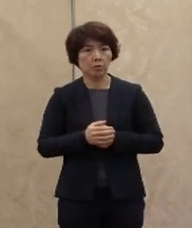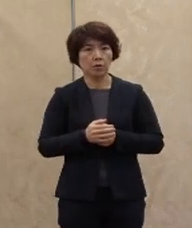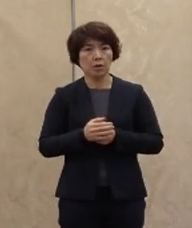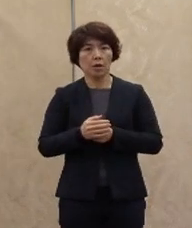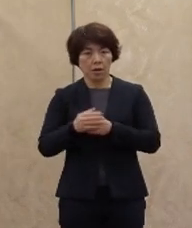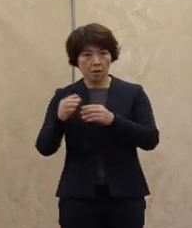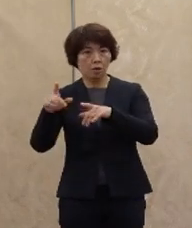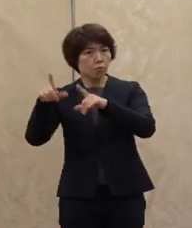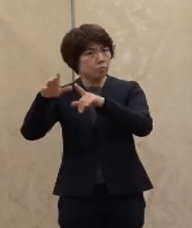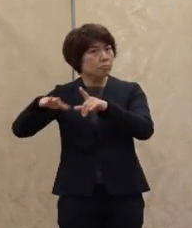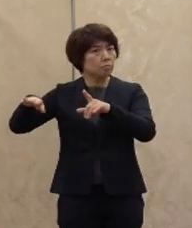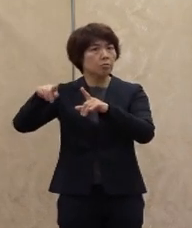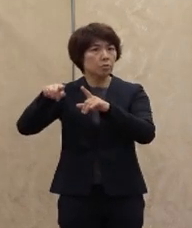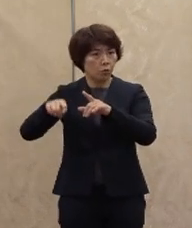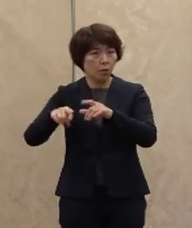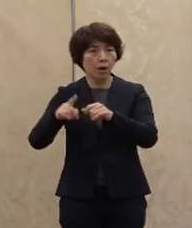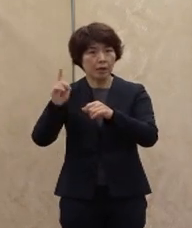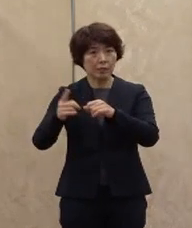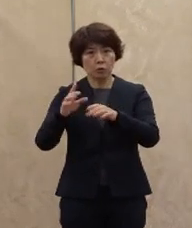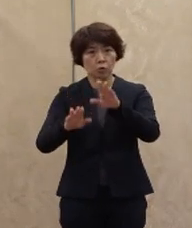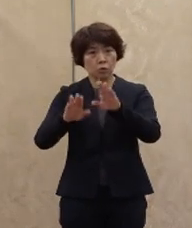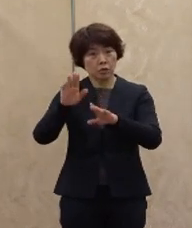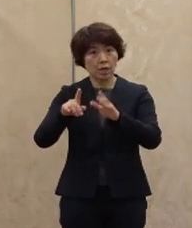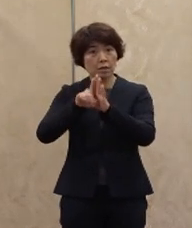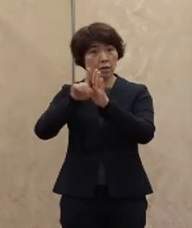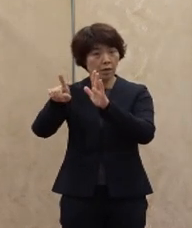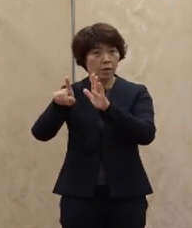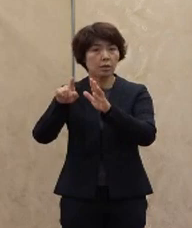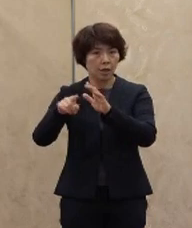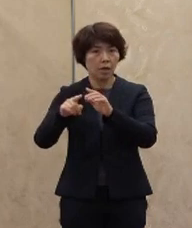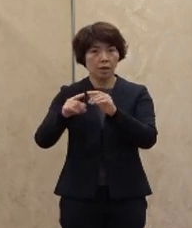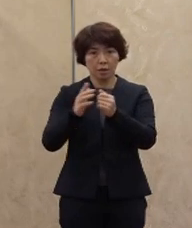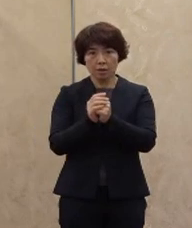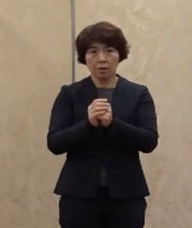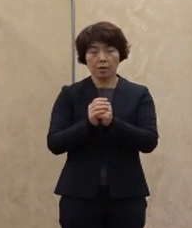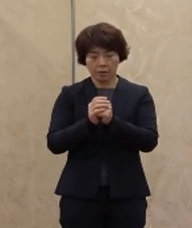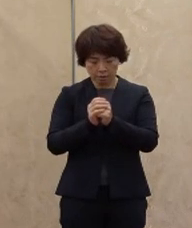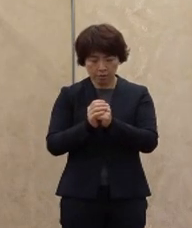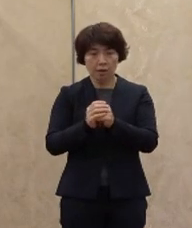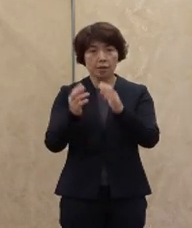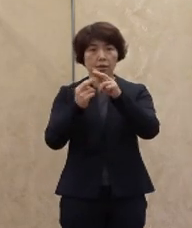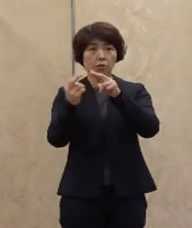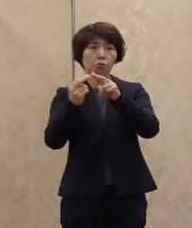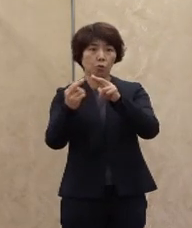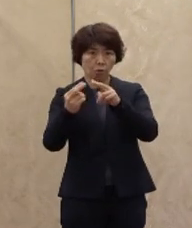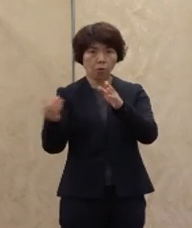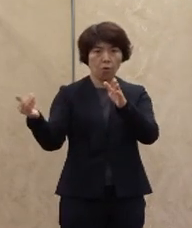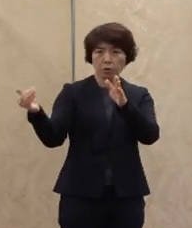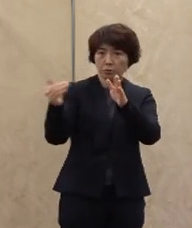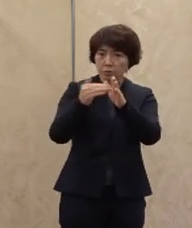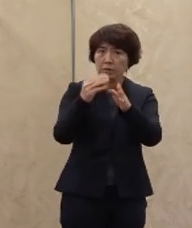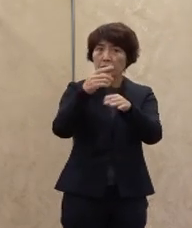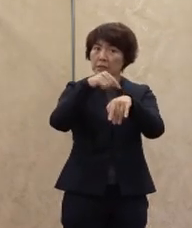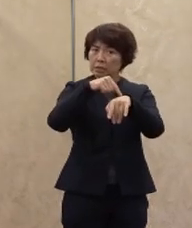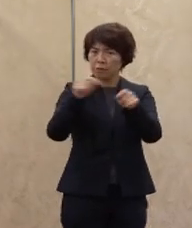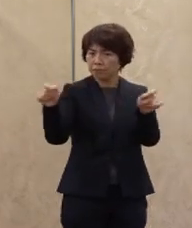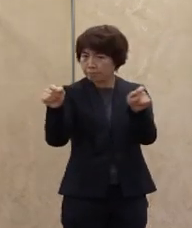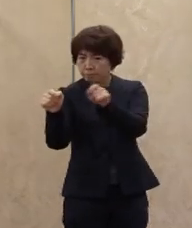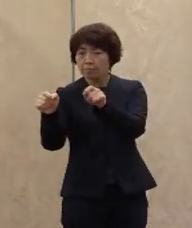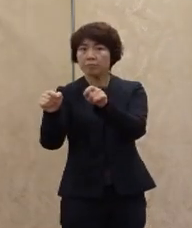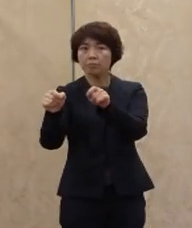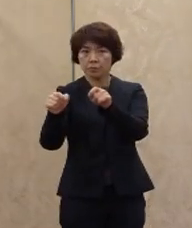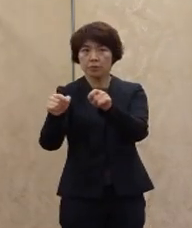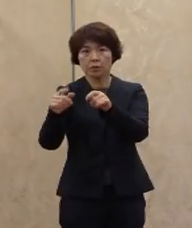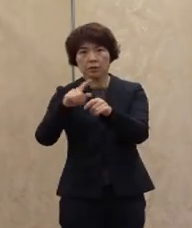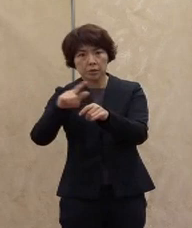方では緊急事態宣言の発令に伴って、鉄道の終電の繰り上げなんかの動きもありましたけれども、大阪はこういったあの発令に伴